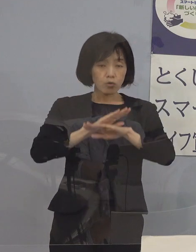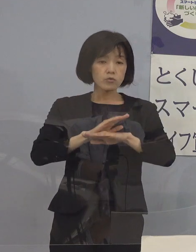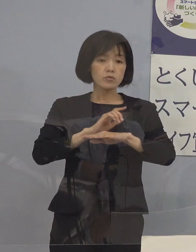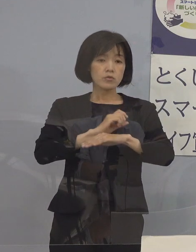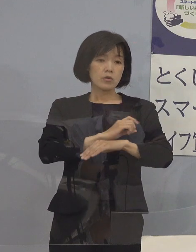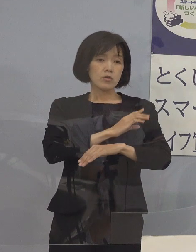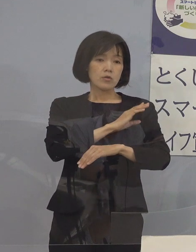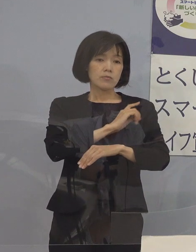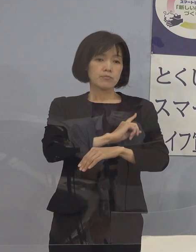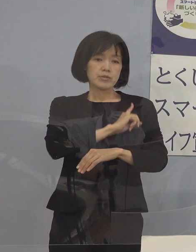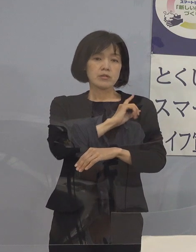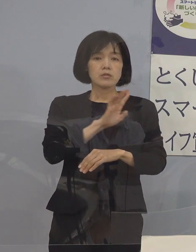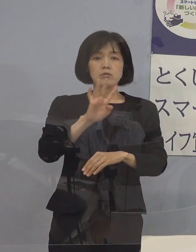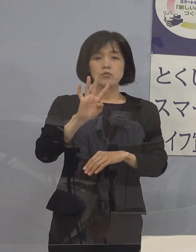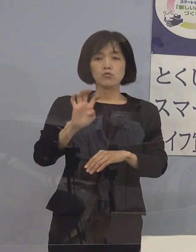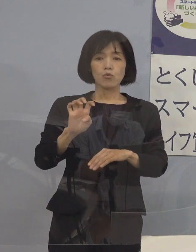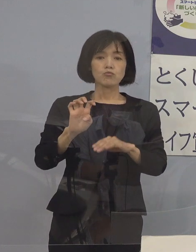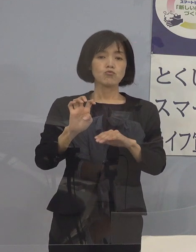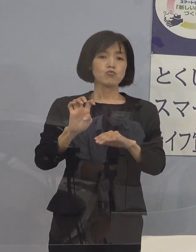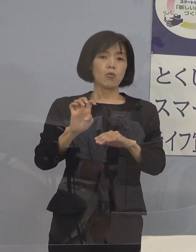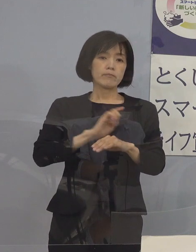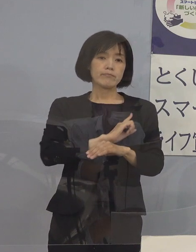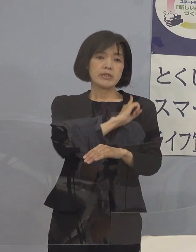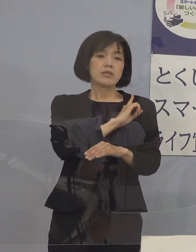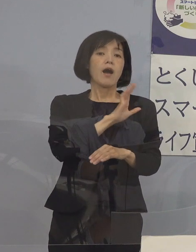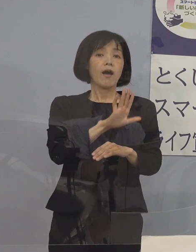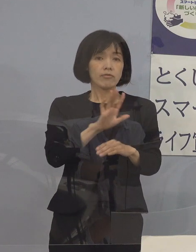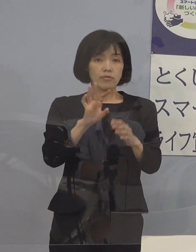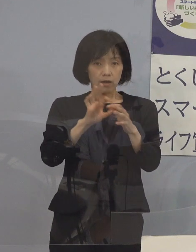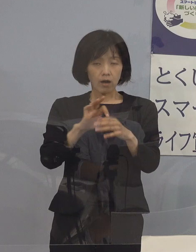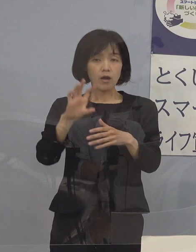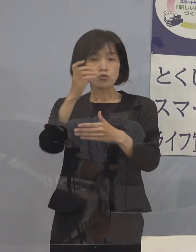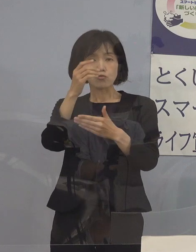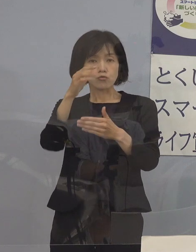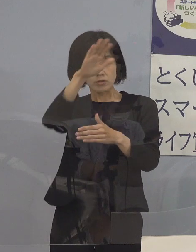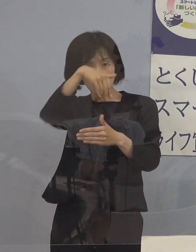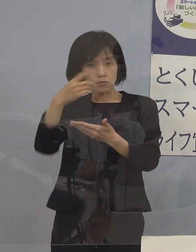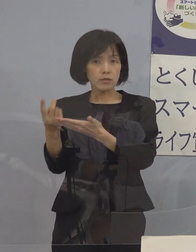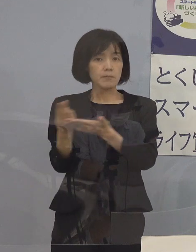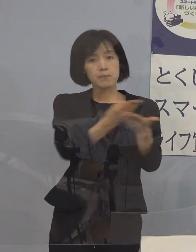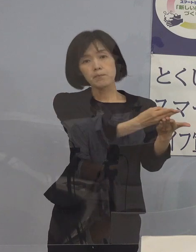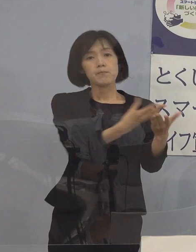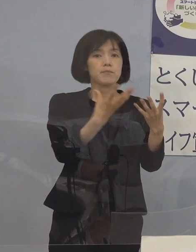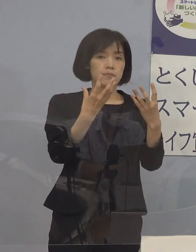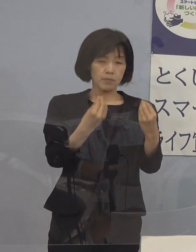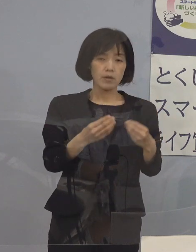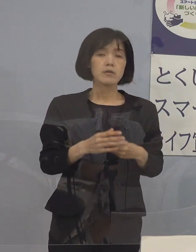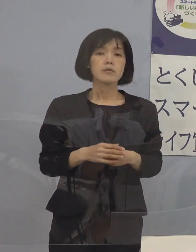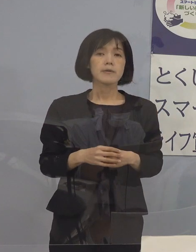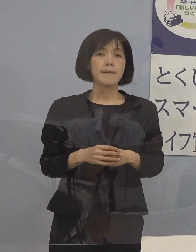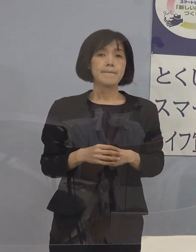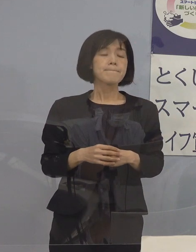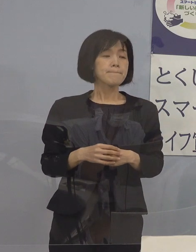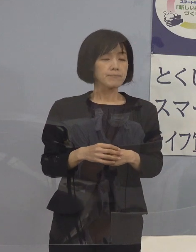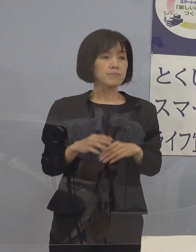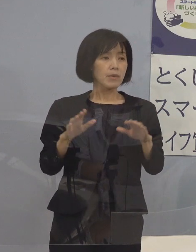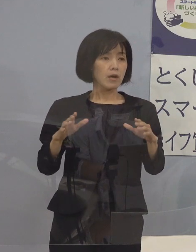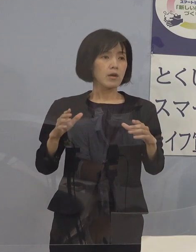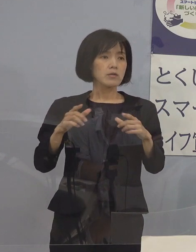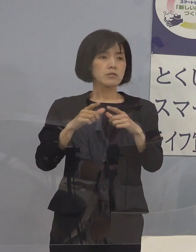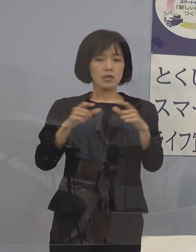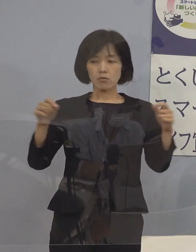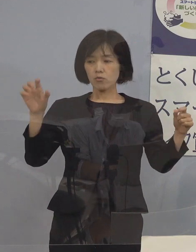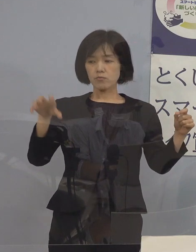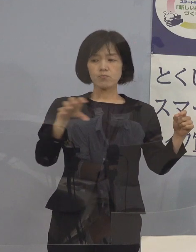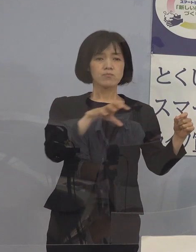たということで、まあ、救急車呼ばれたということでしたので、まあ、しかし昨今で全国的にも傾